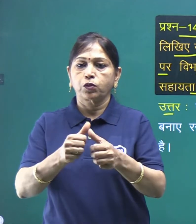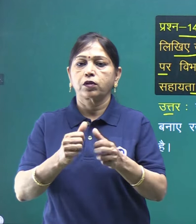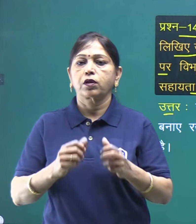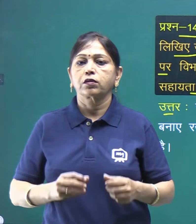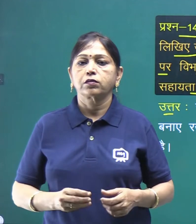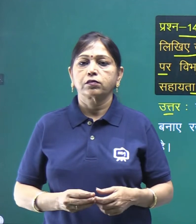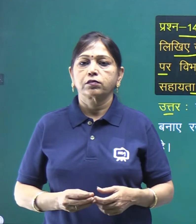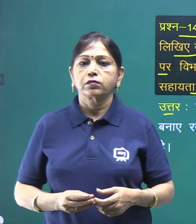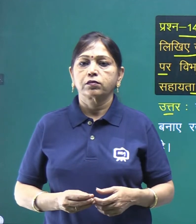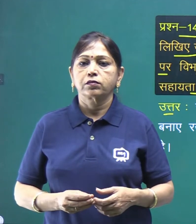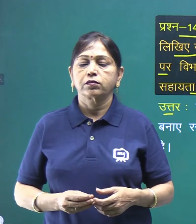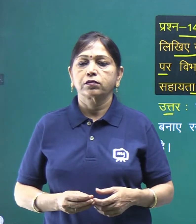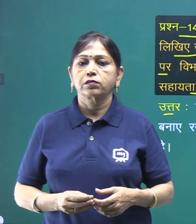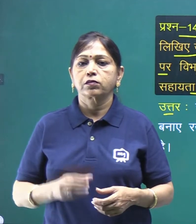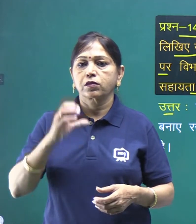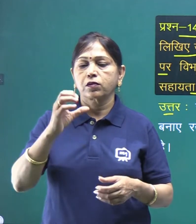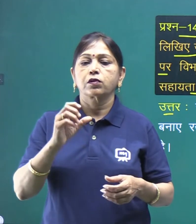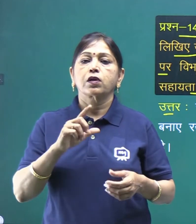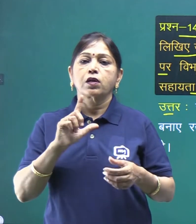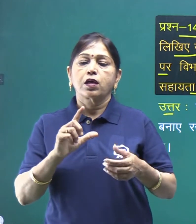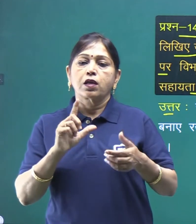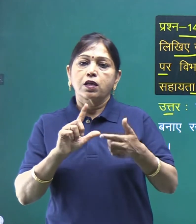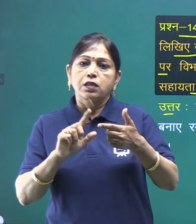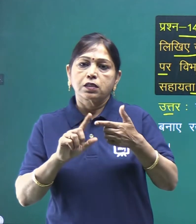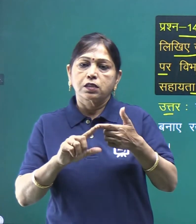उत्तर सेल या बैटरी